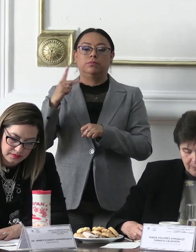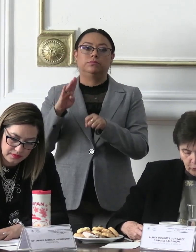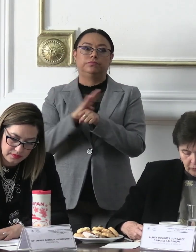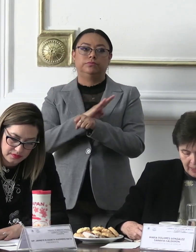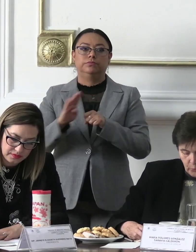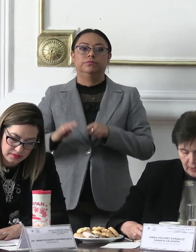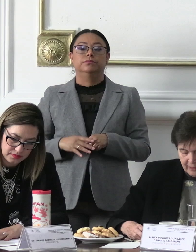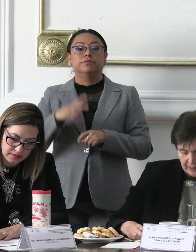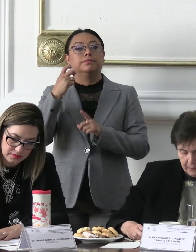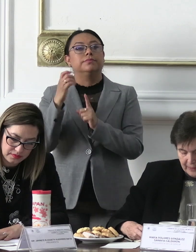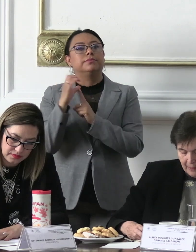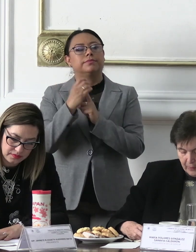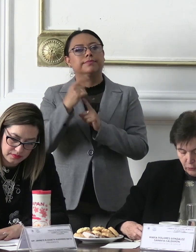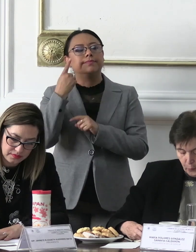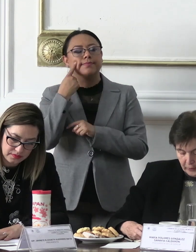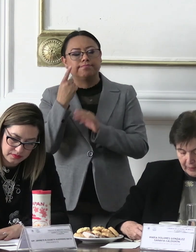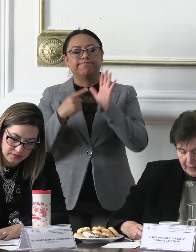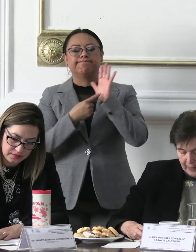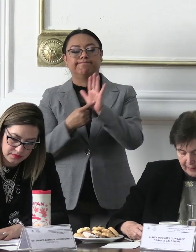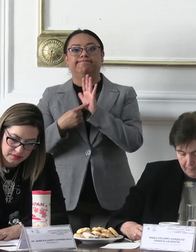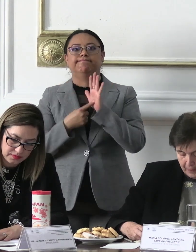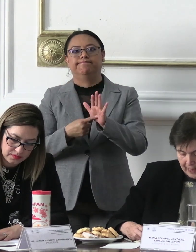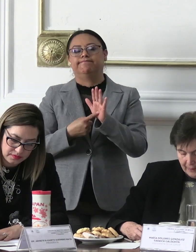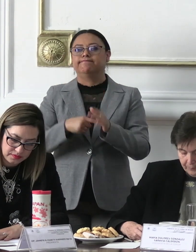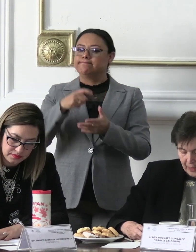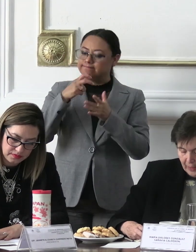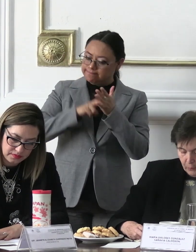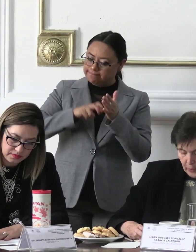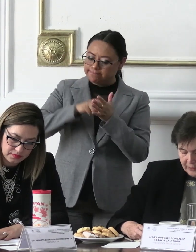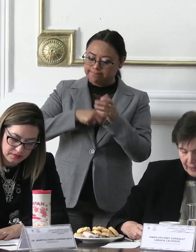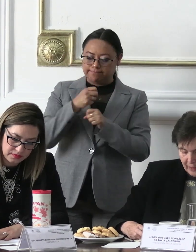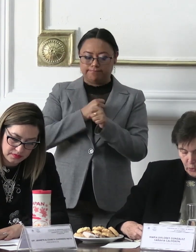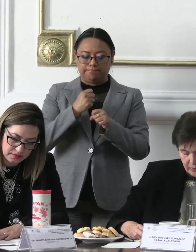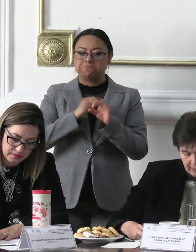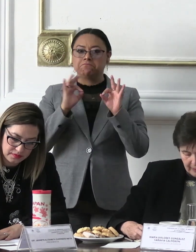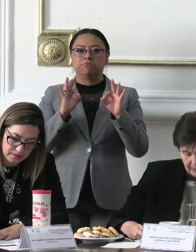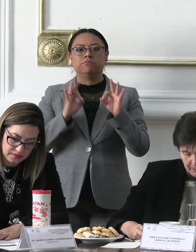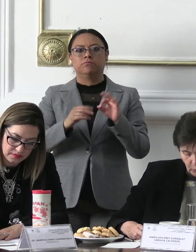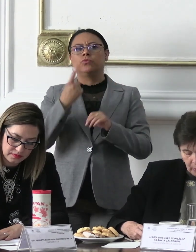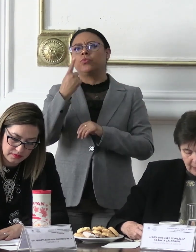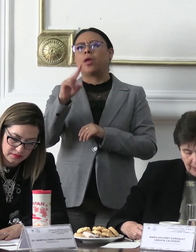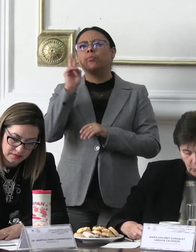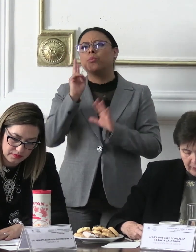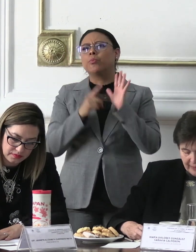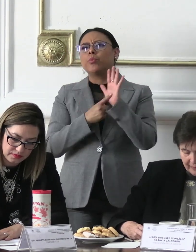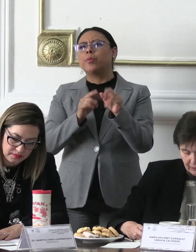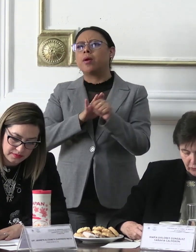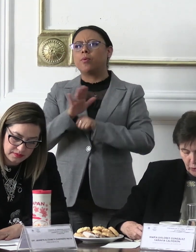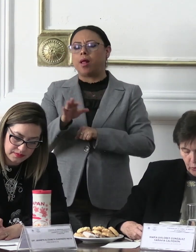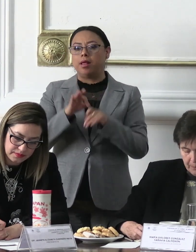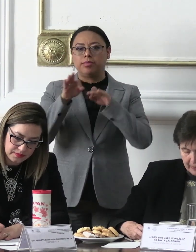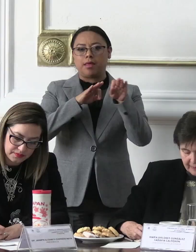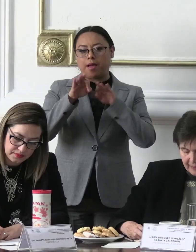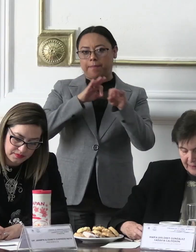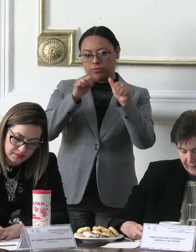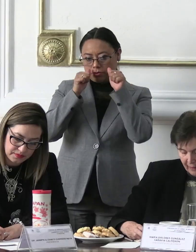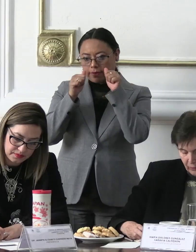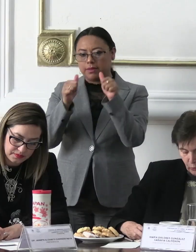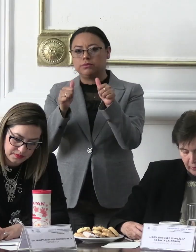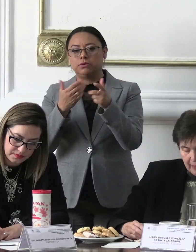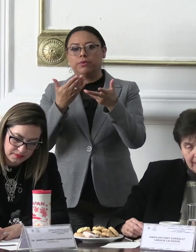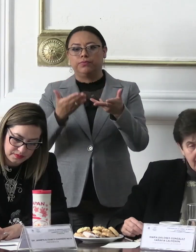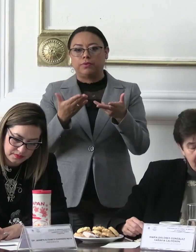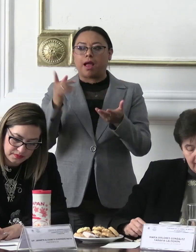Comisión ha demostrado una disciplina presupuestaria ejemplar. Muestra de ello es el incremento en las labores de atención y